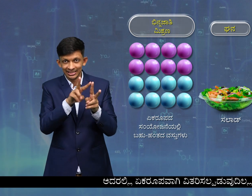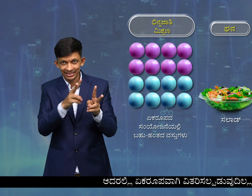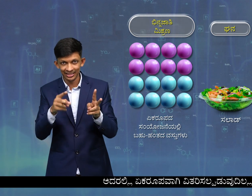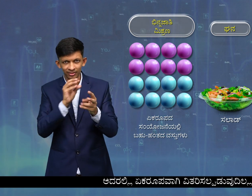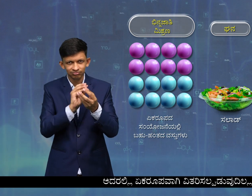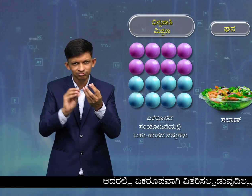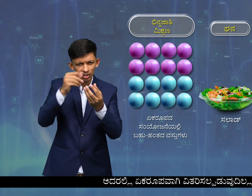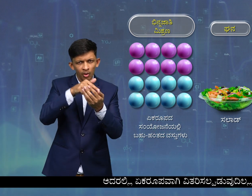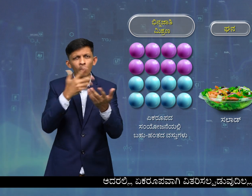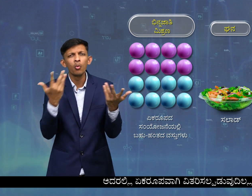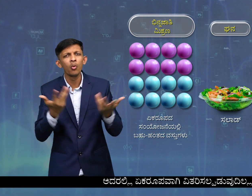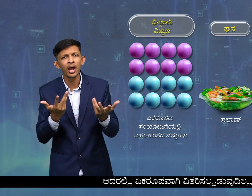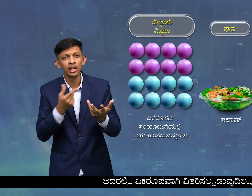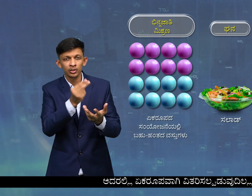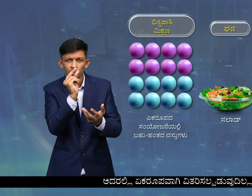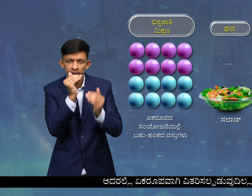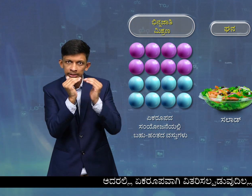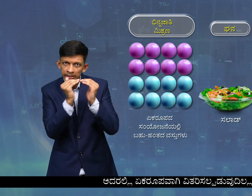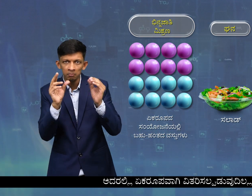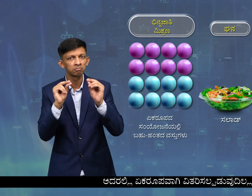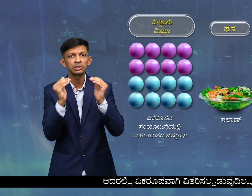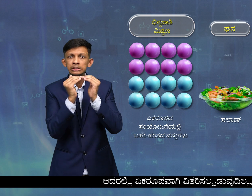ಅದರಲ್ಲಿ ಏಕರೂಪವಾಗಿ ವಿತರಿಸಲ್ಪಡುವುದಿಲ್ಲ.